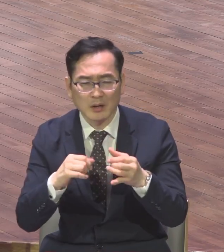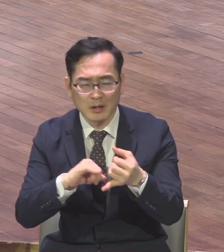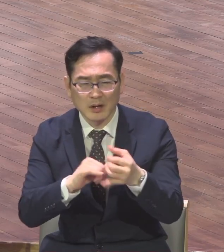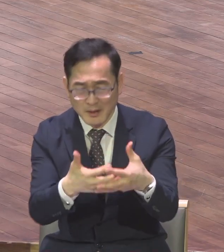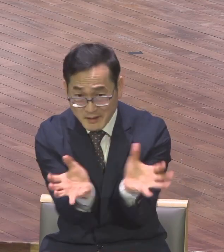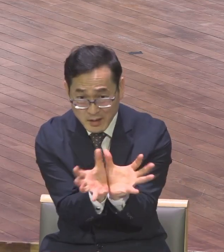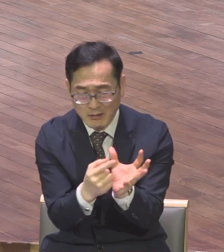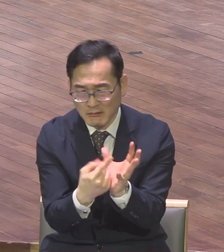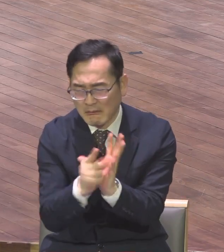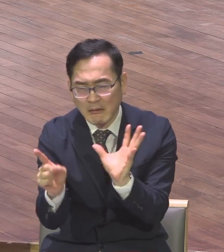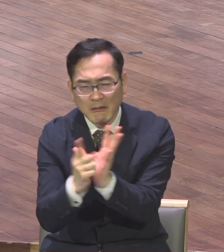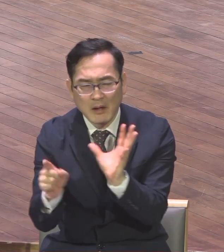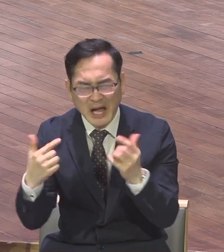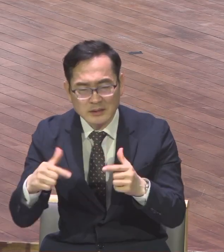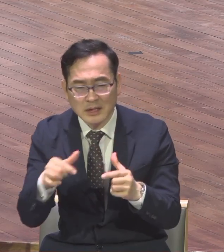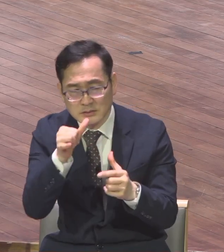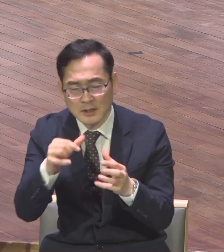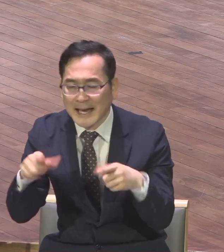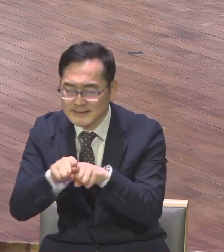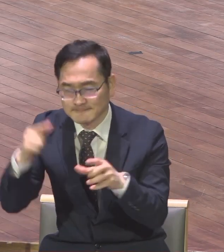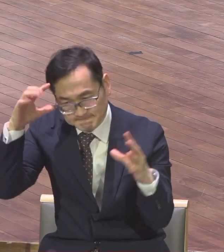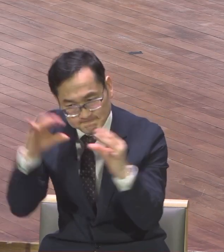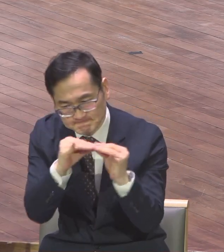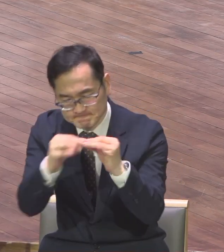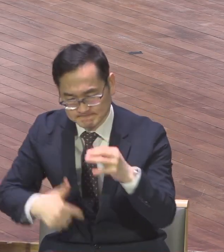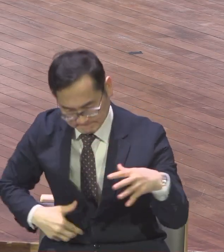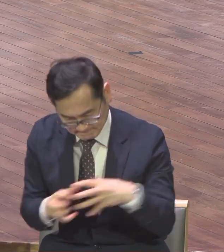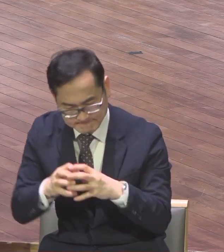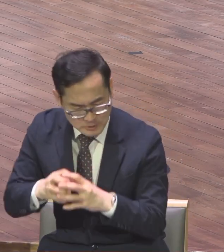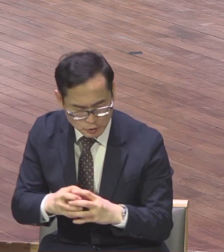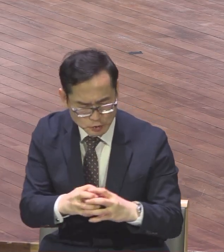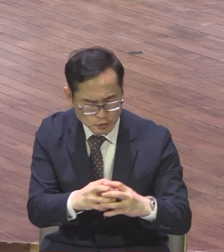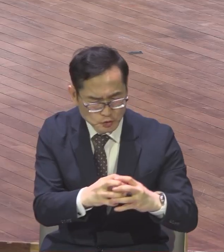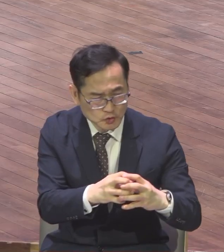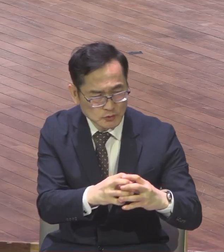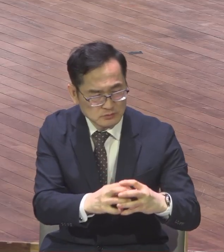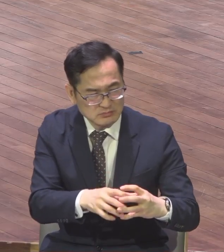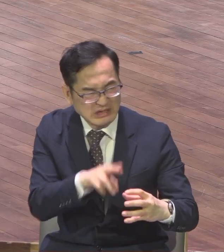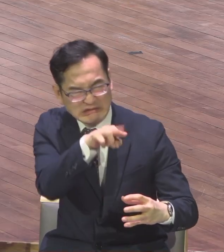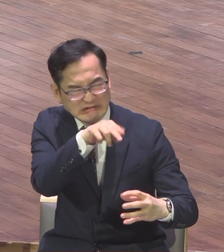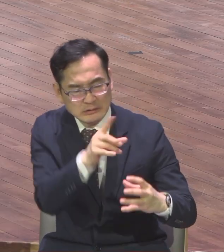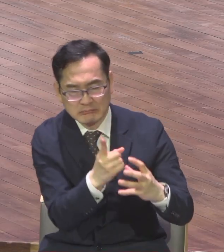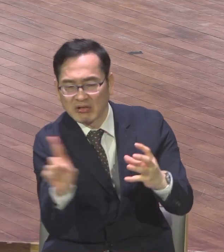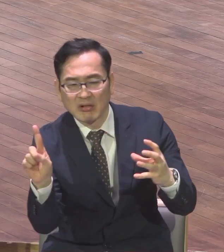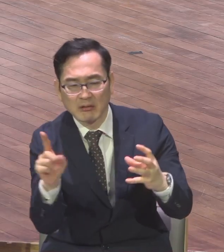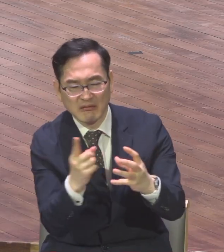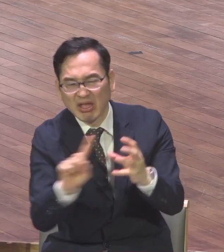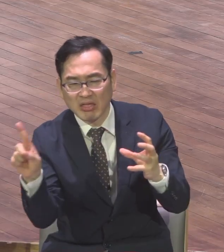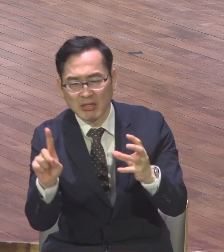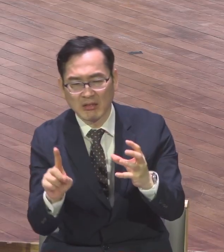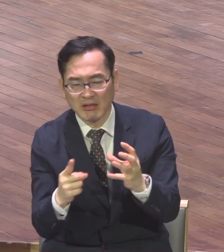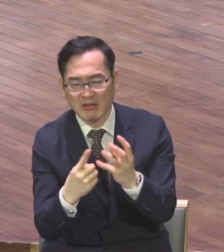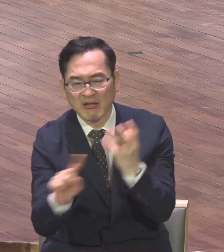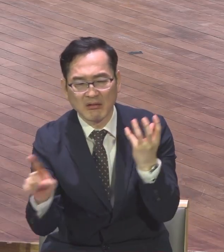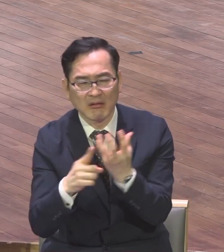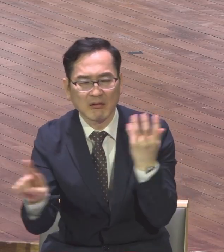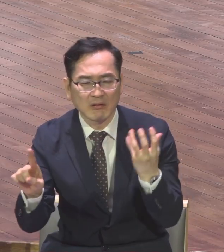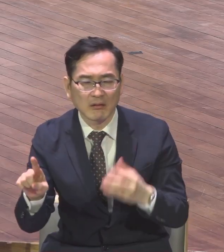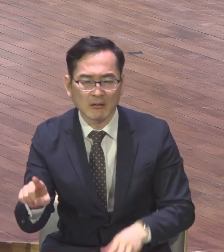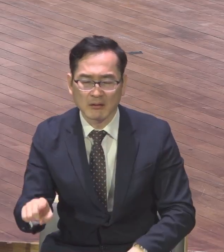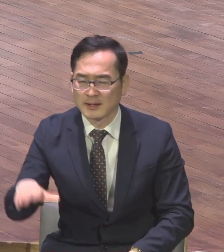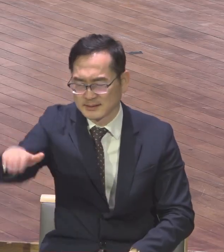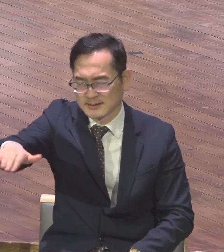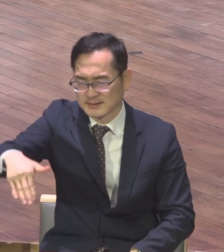안에서 모든 흐름을 다 그냥 분위기를 흐트려 버려. 그러려고 애를 써. 자꾸 이런 사람은